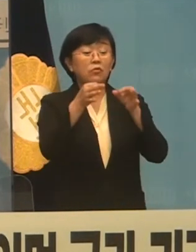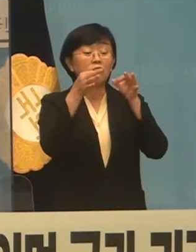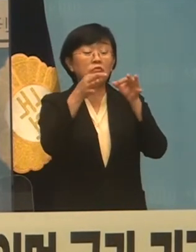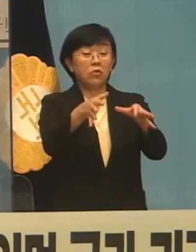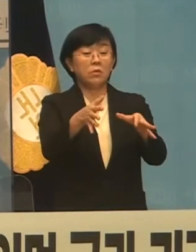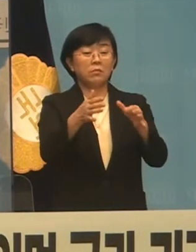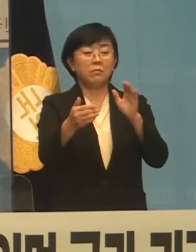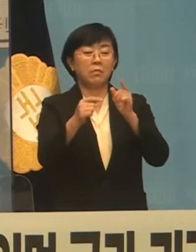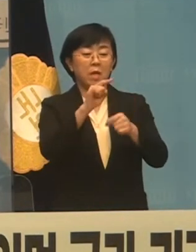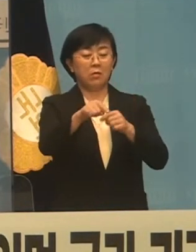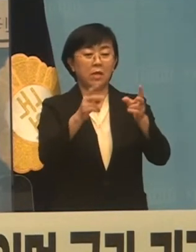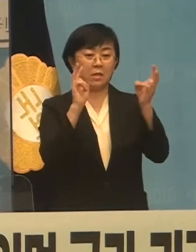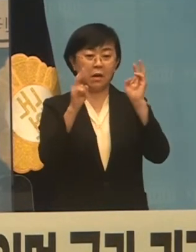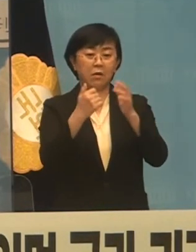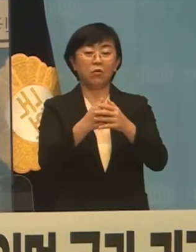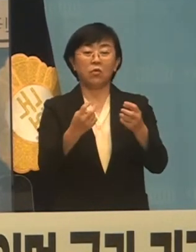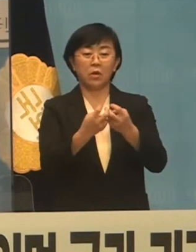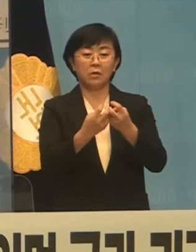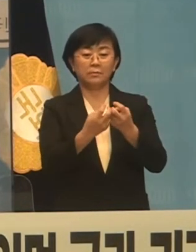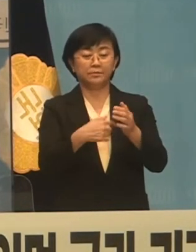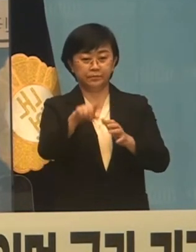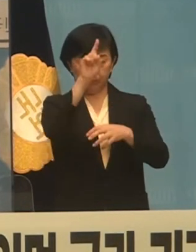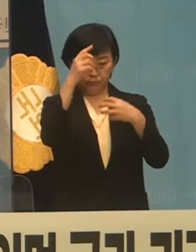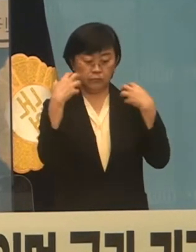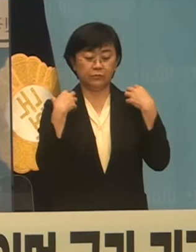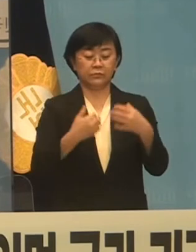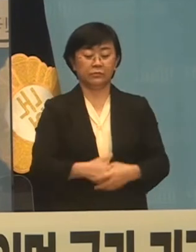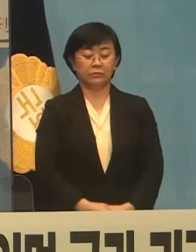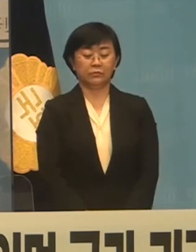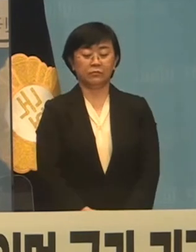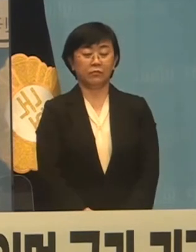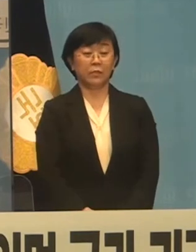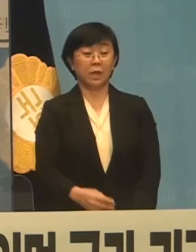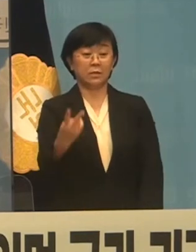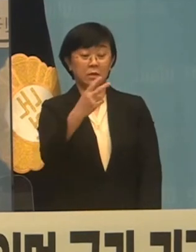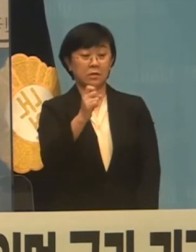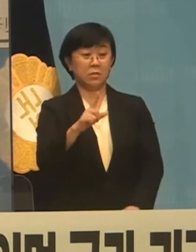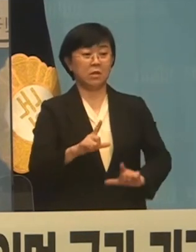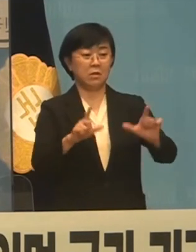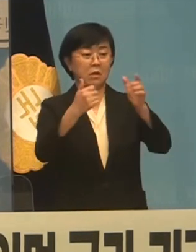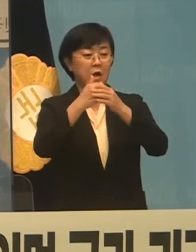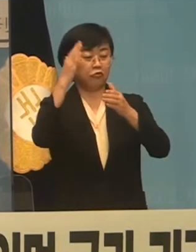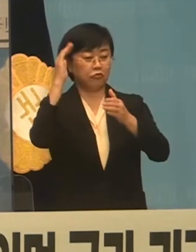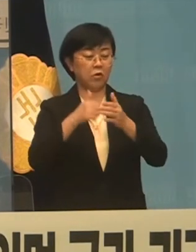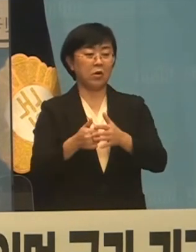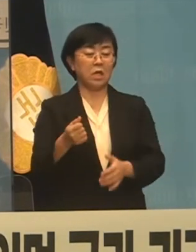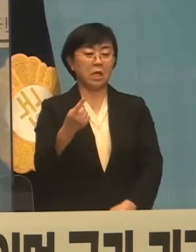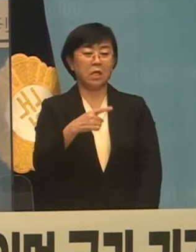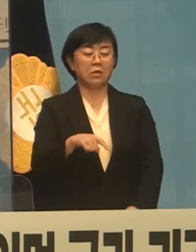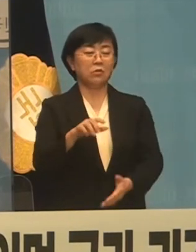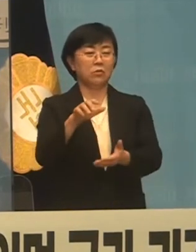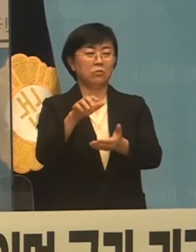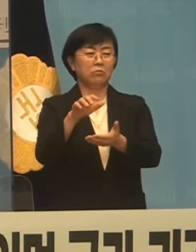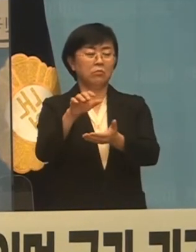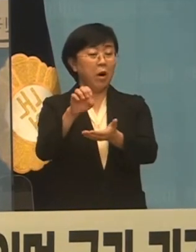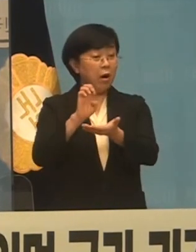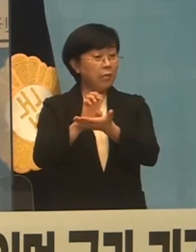투기판 누가 설계했습니까? 바로 정부입니다. 2011년 한국형 헤지펀드